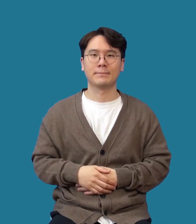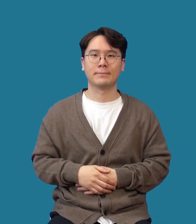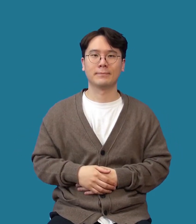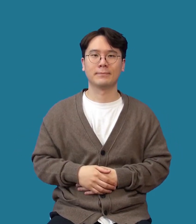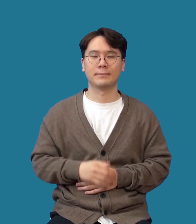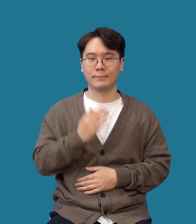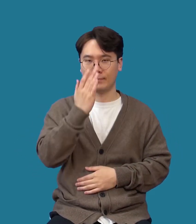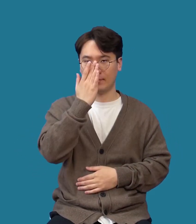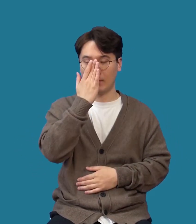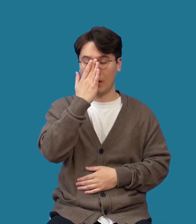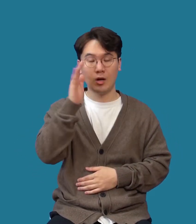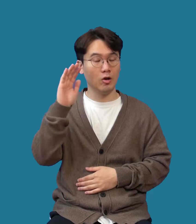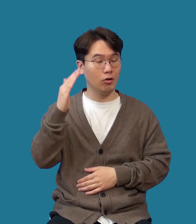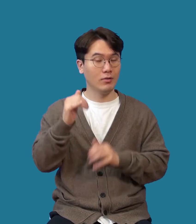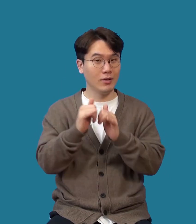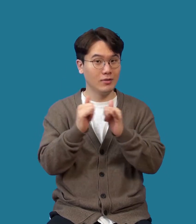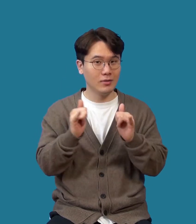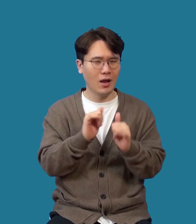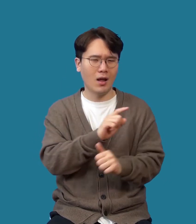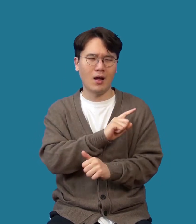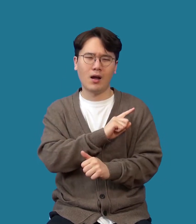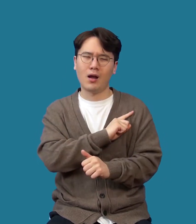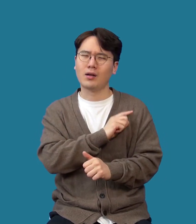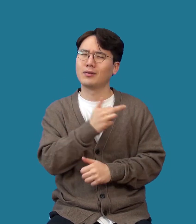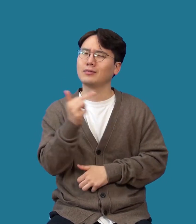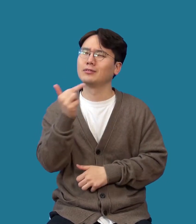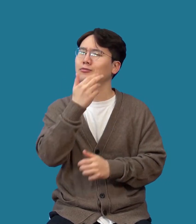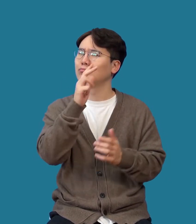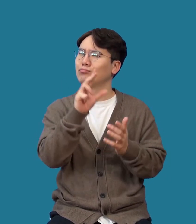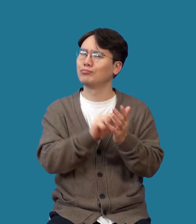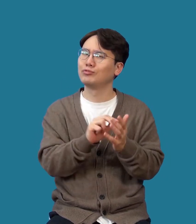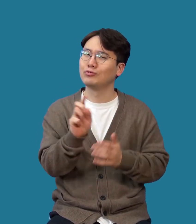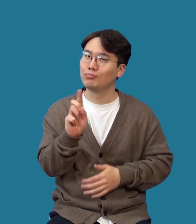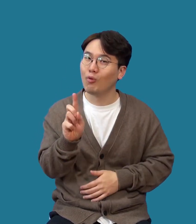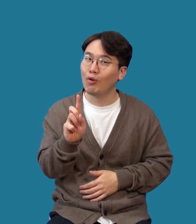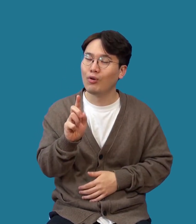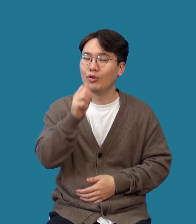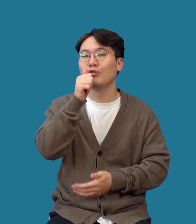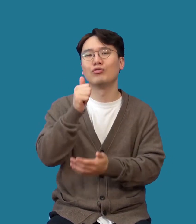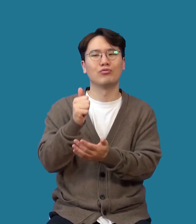현대인들의 최대의 문제는 죄를 죄로 알지 못하는 것 아닙니까?